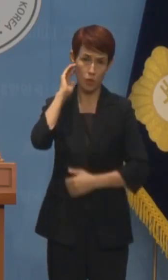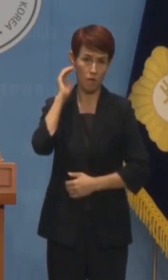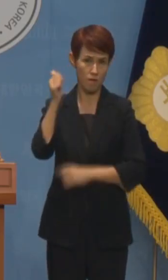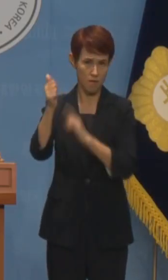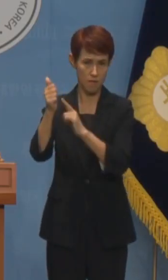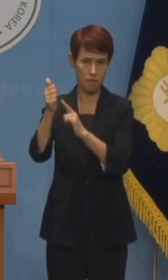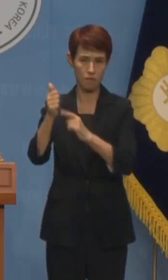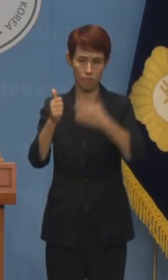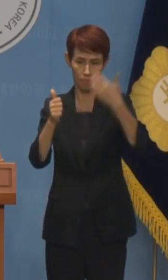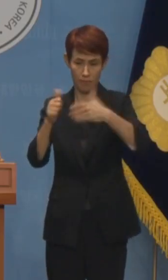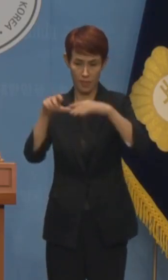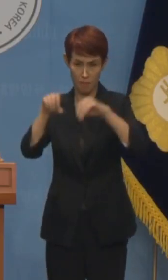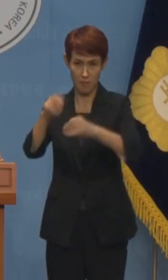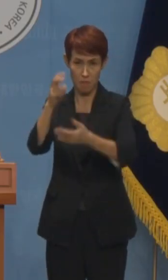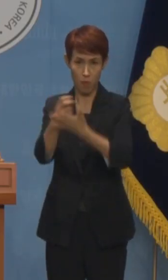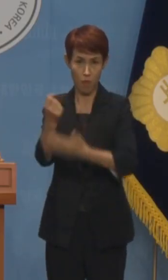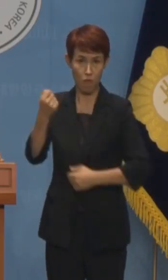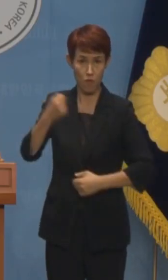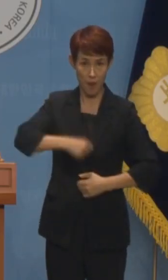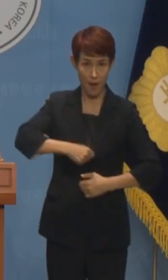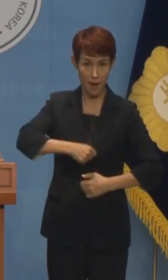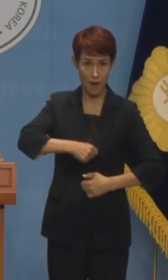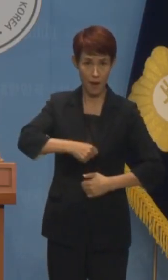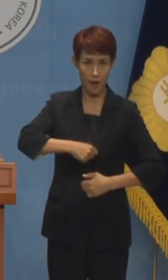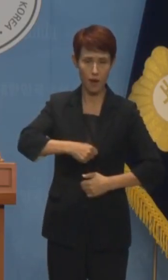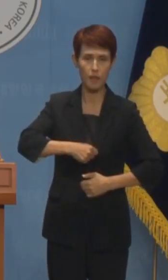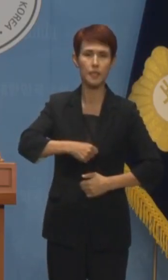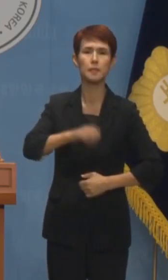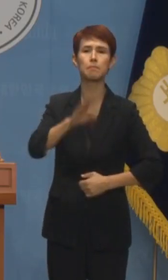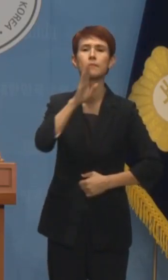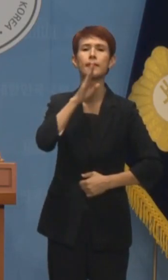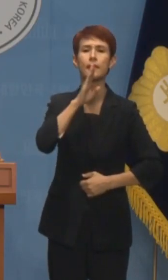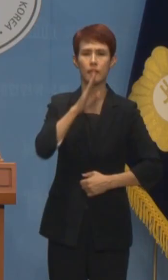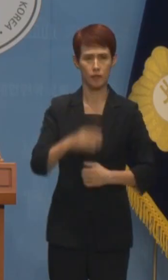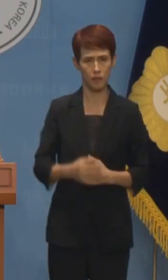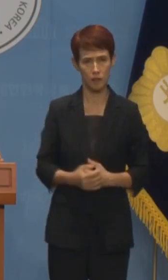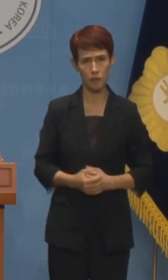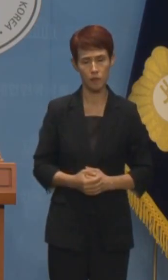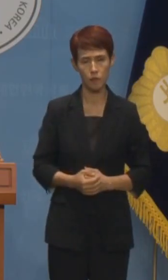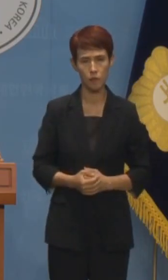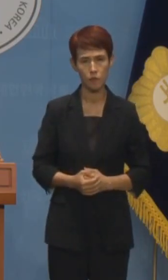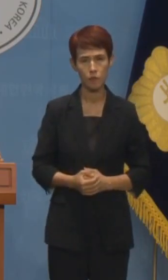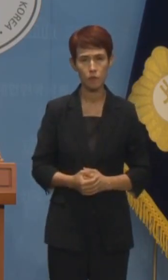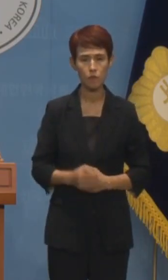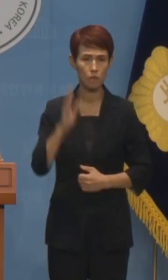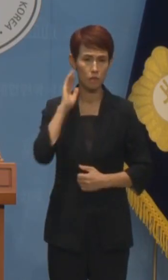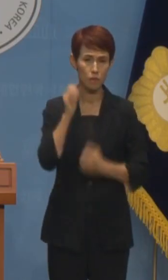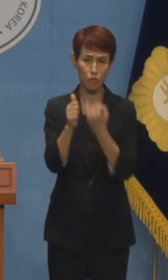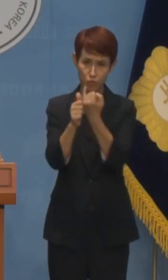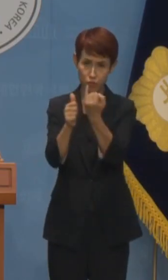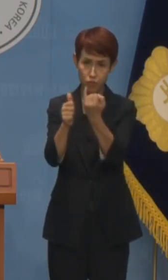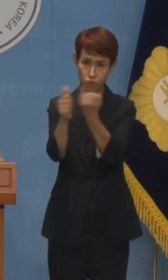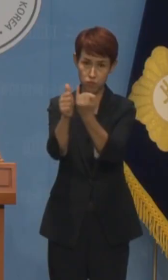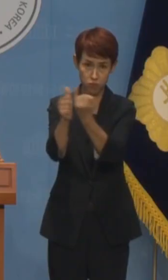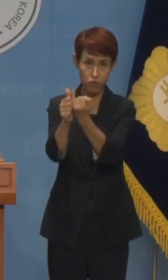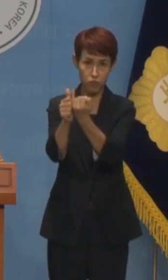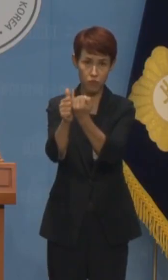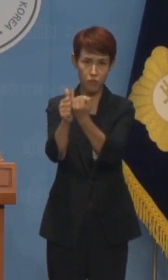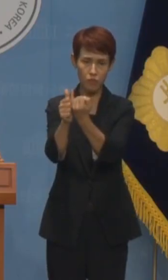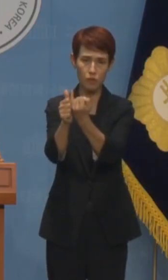대통령의 청탁금지법 위반은 이미 성립을 했습니다. 김건희, 윤석열 대통령